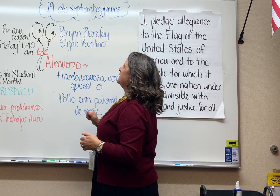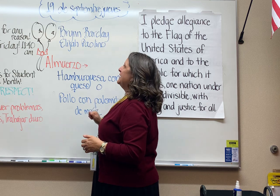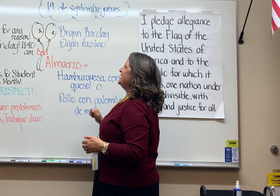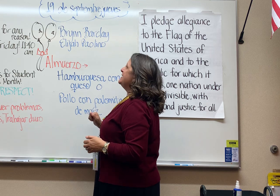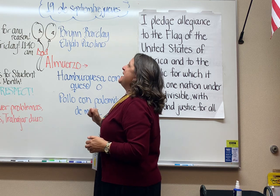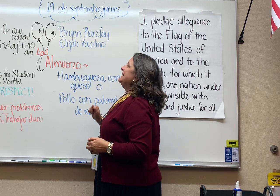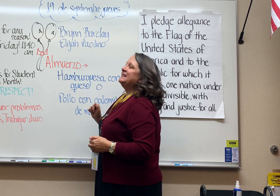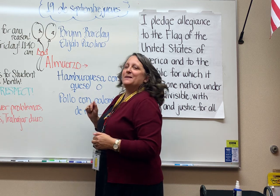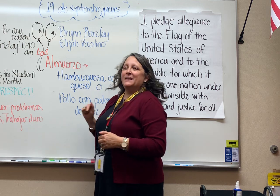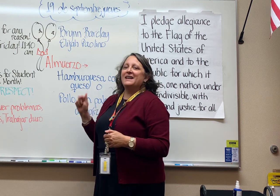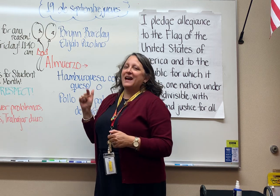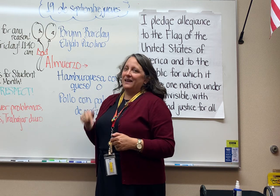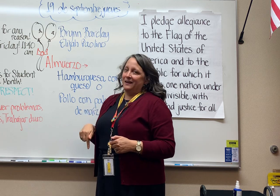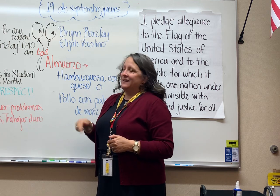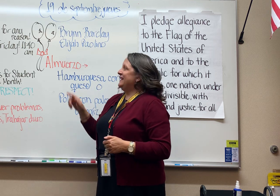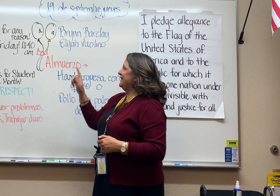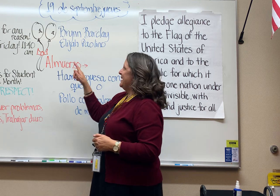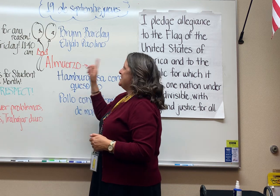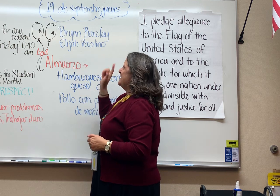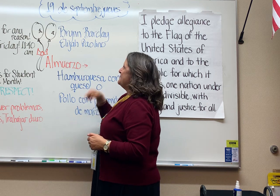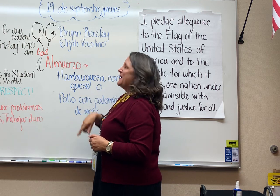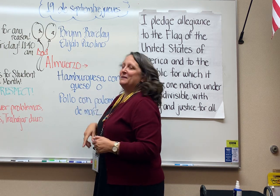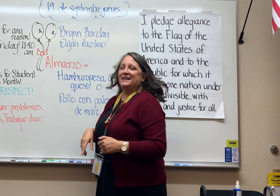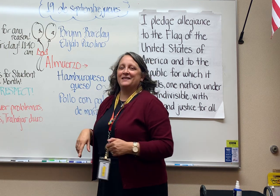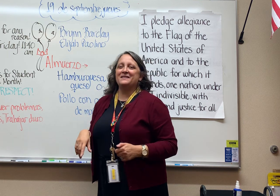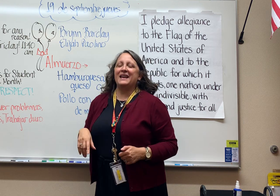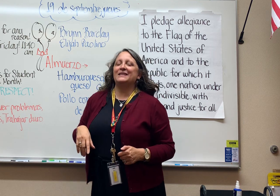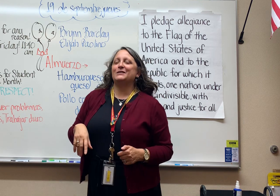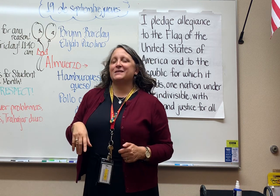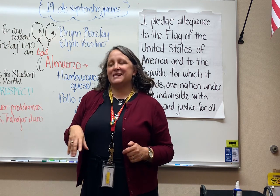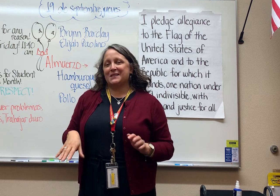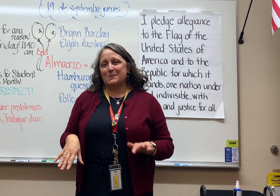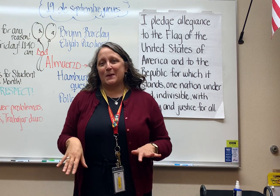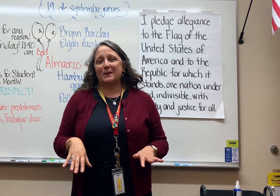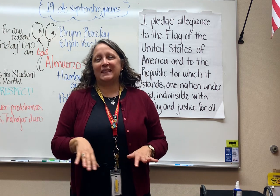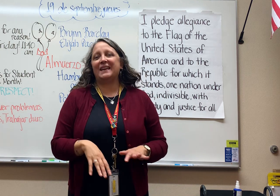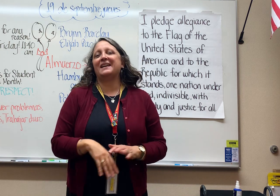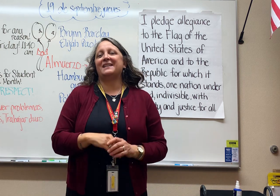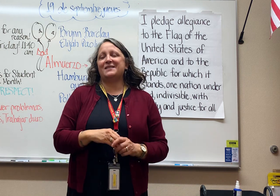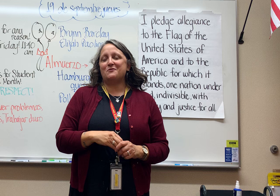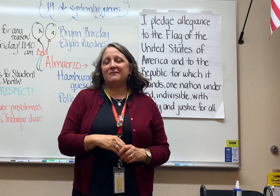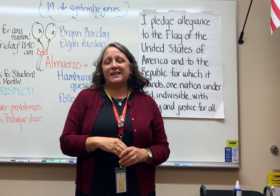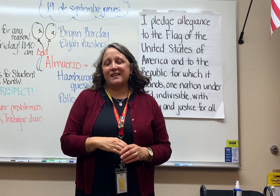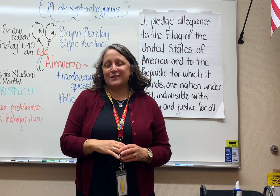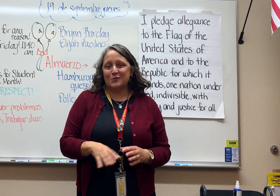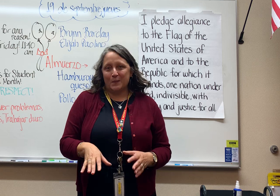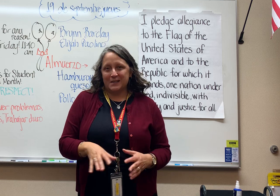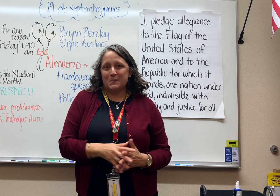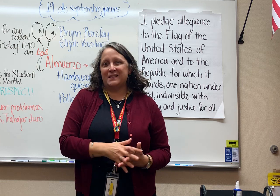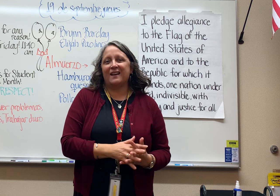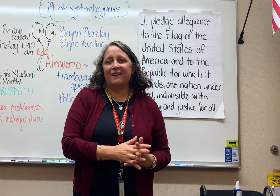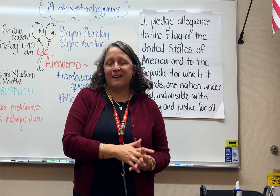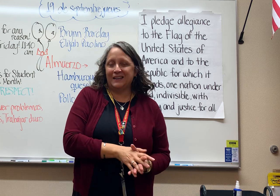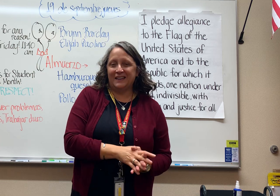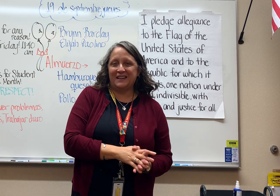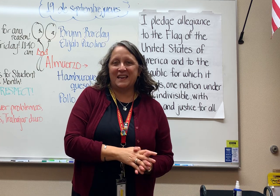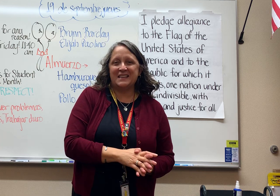Barclay y también al Elijah Paulino. Entonces espero que tengan un día súper especial aquí en